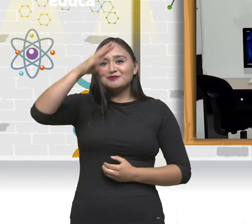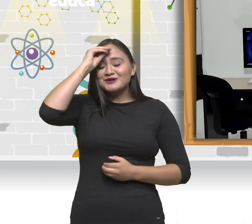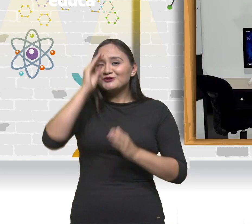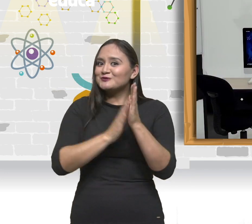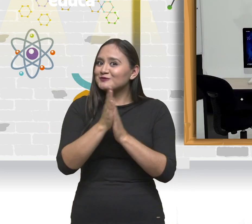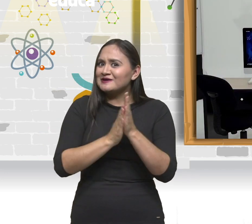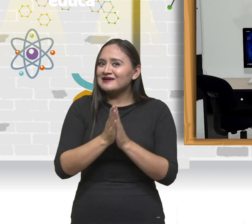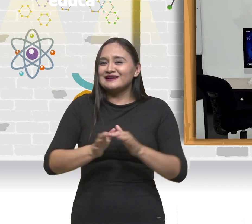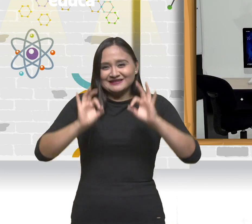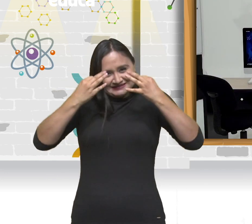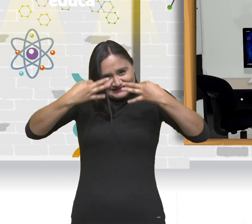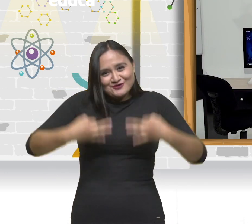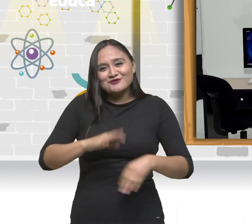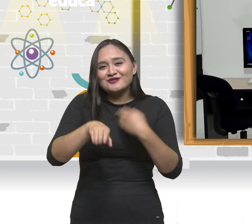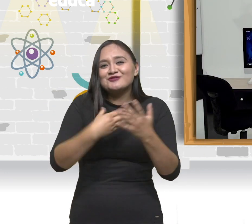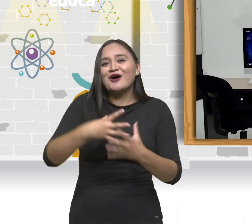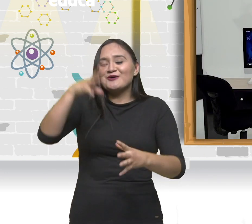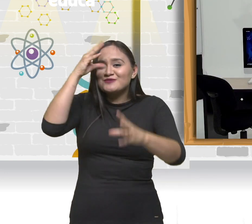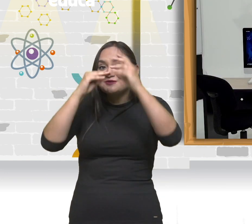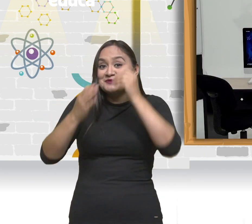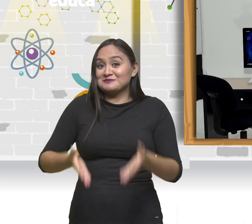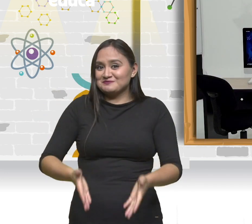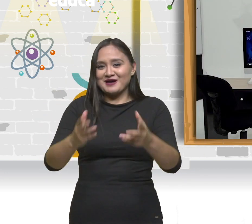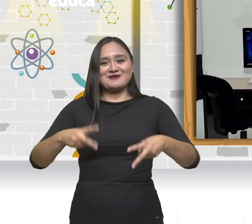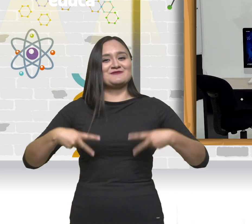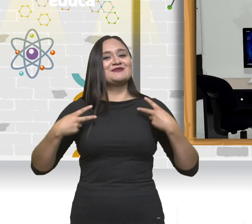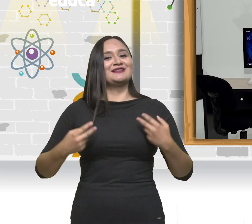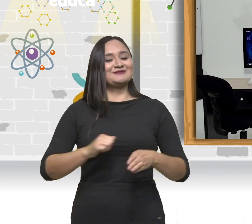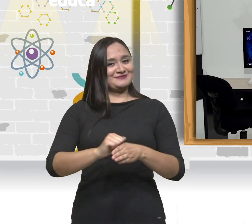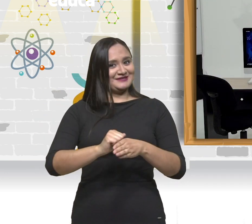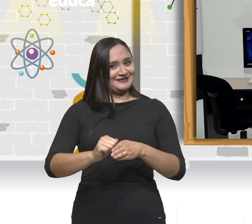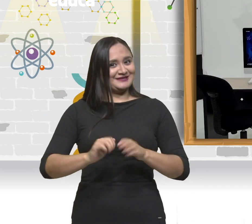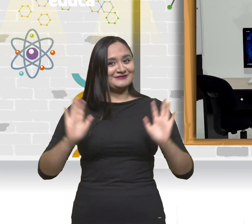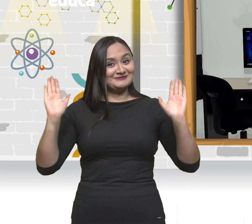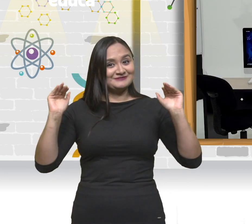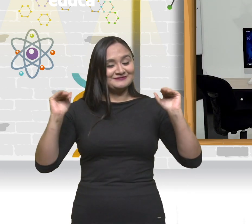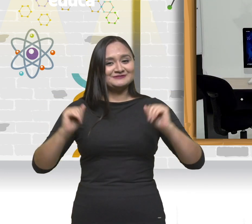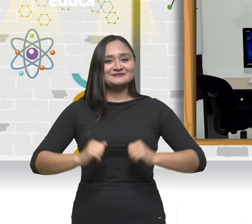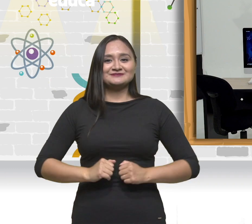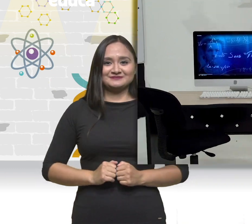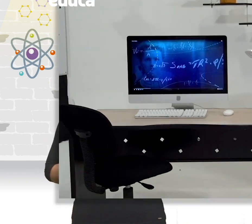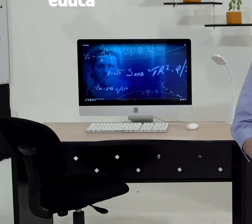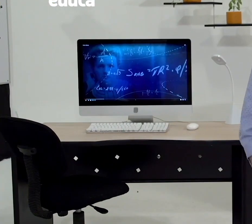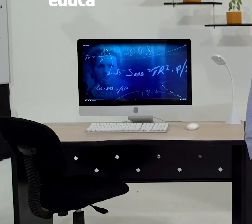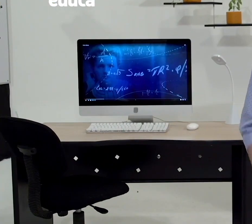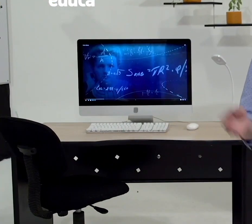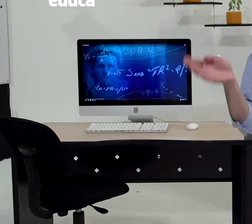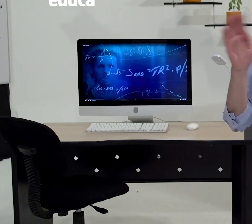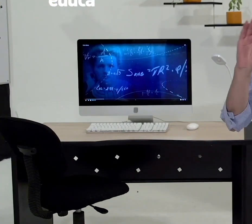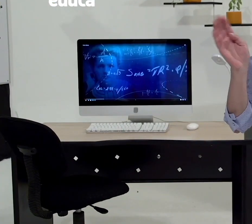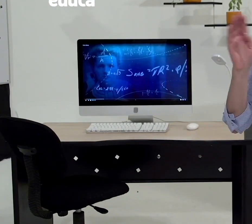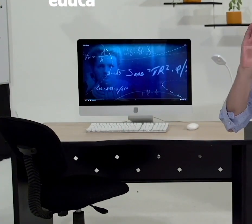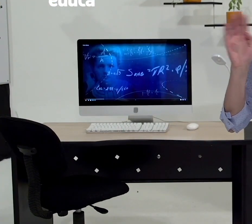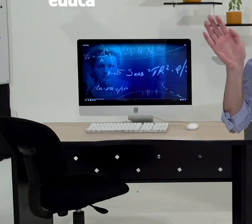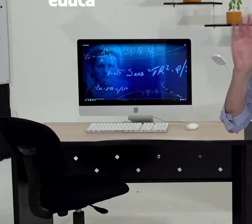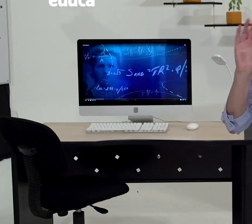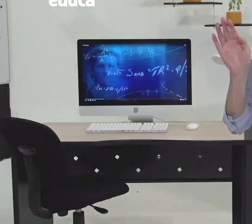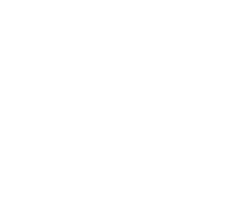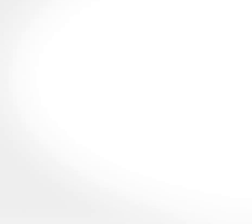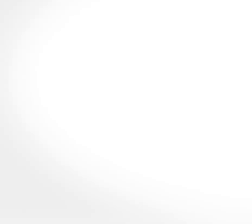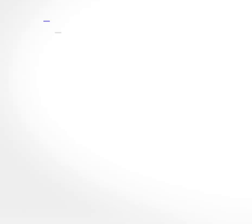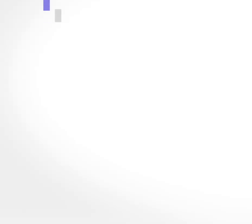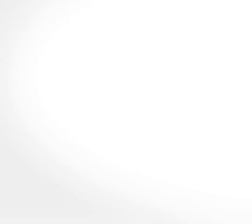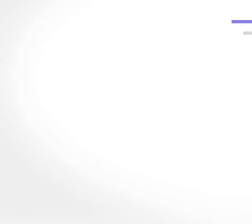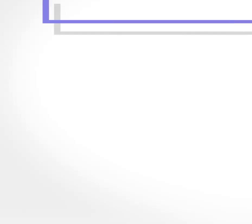Hasta aquí llegamos con la clase de hoy. Seguro que estos conocimientos te serán de utilidad y los podrás usar en tu vida diaria. ¡Hasta la próxima!